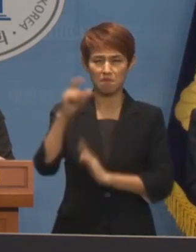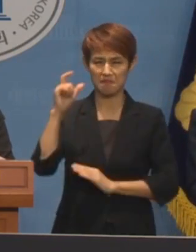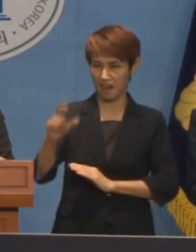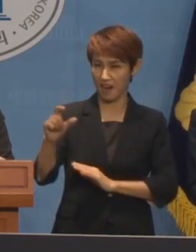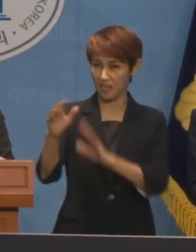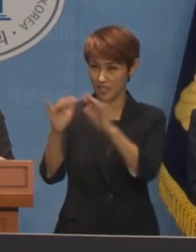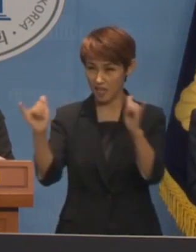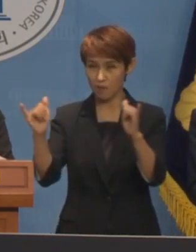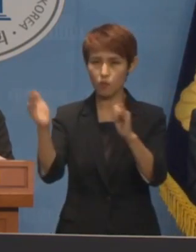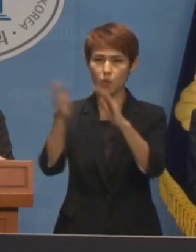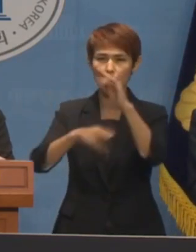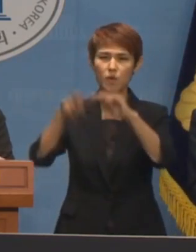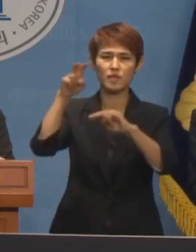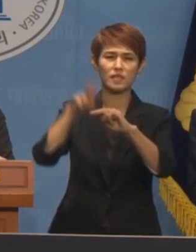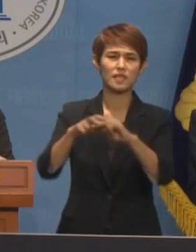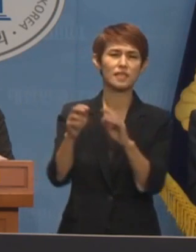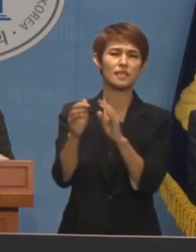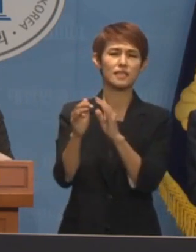공직자